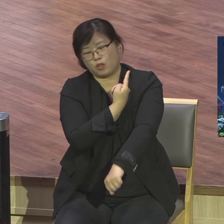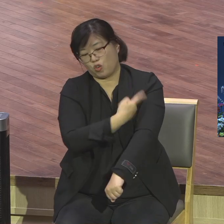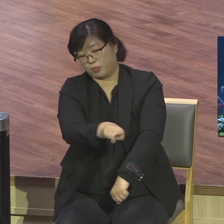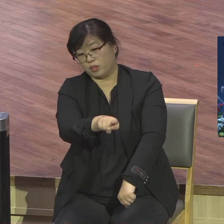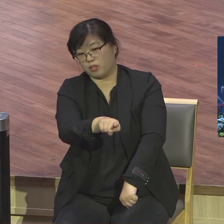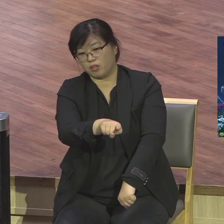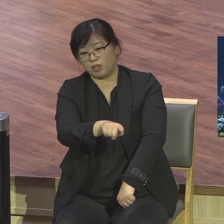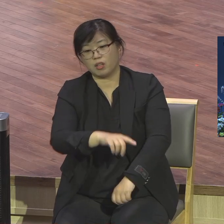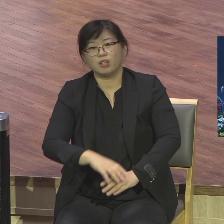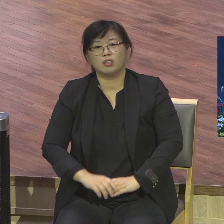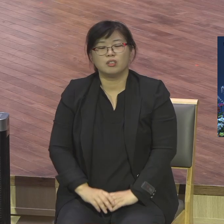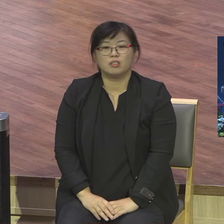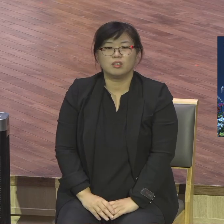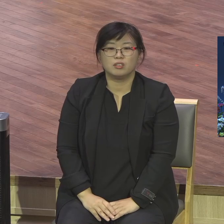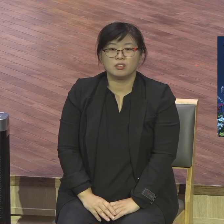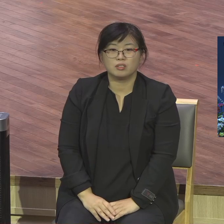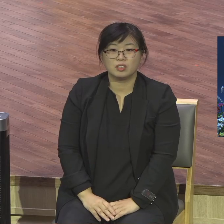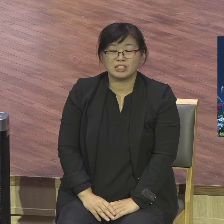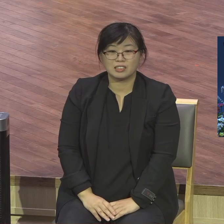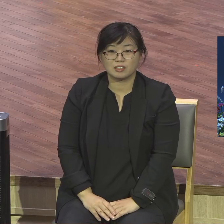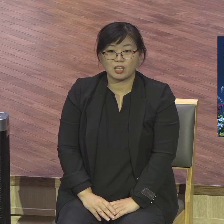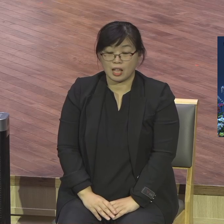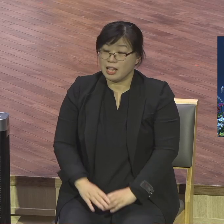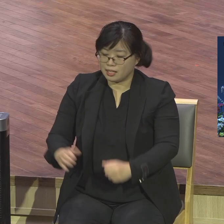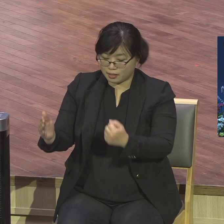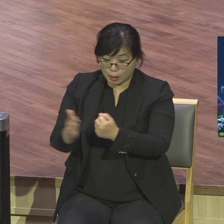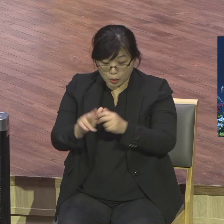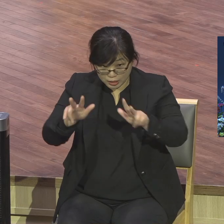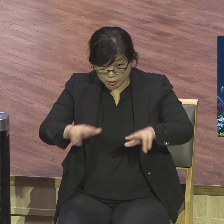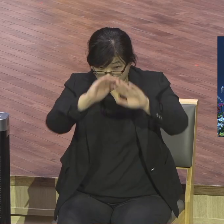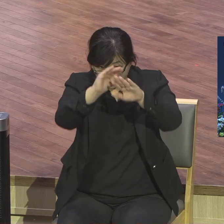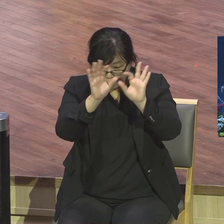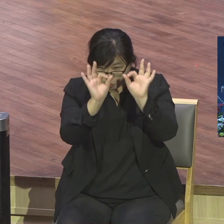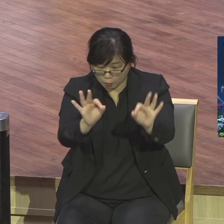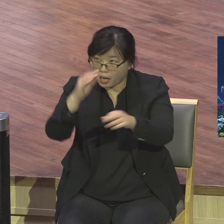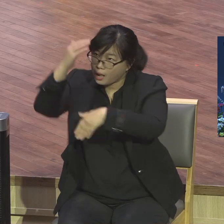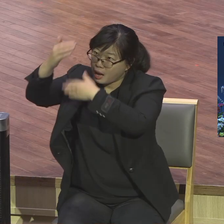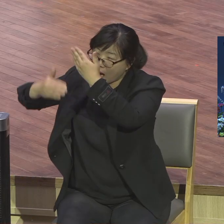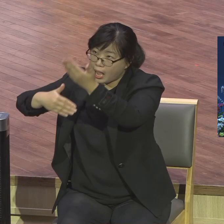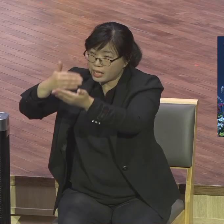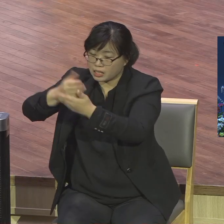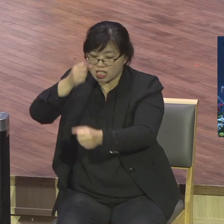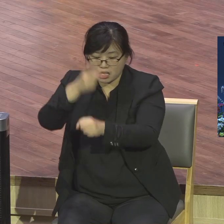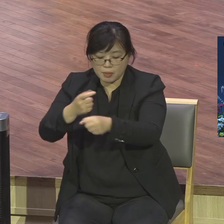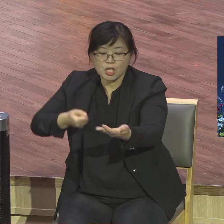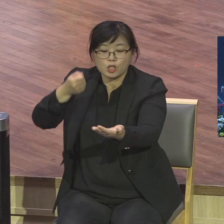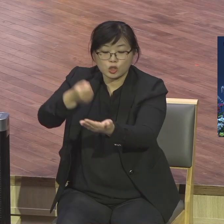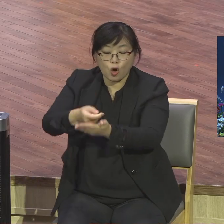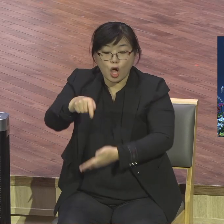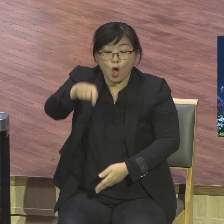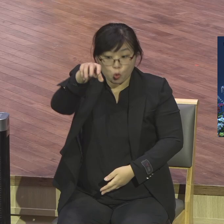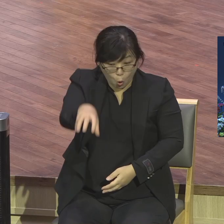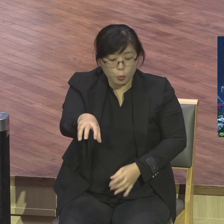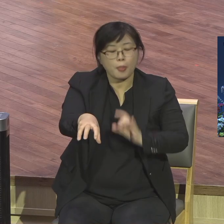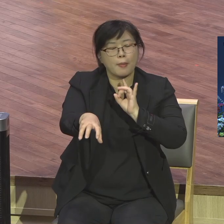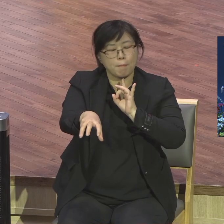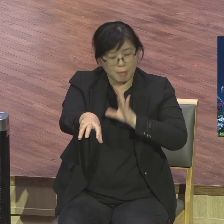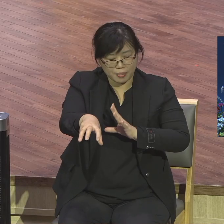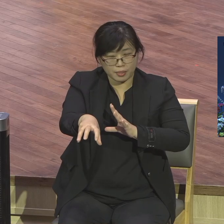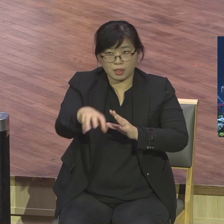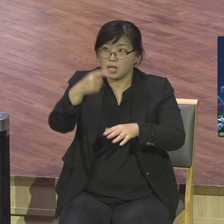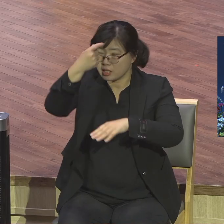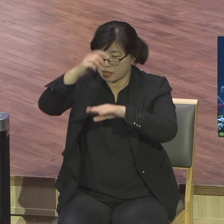하나님께서 하나님의 이름을 두시고 함께 하고 계신다 그러니까 이 예배 자리